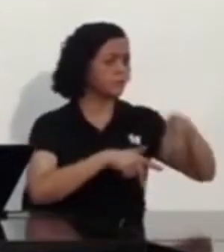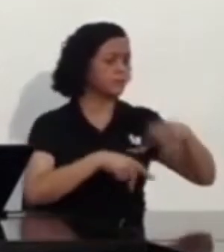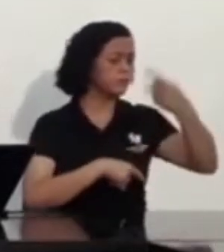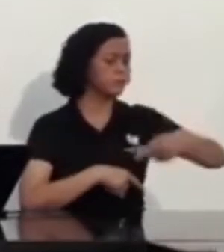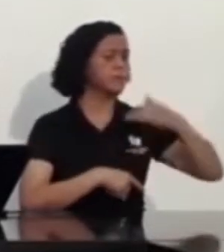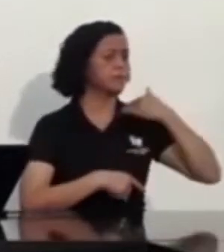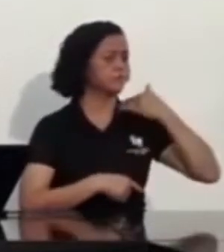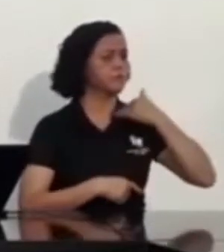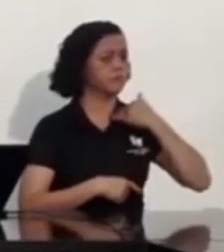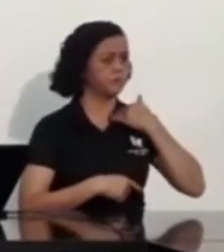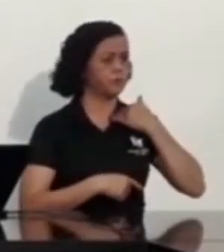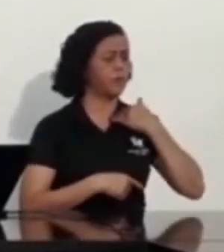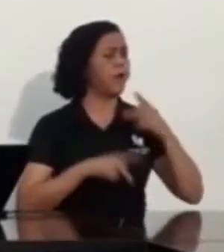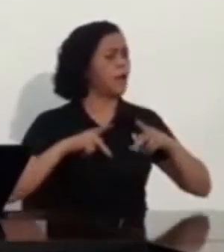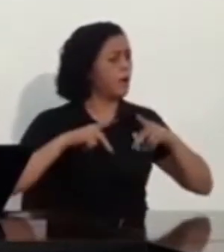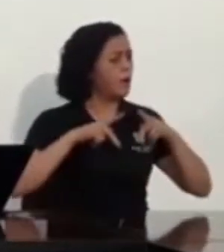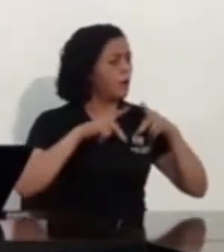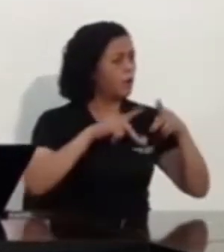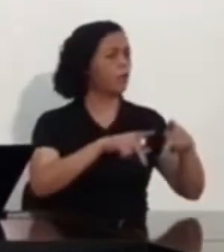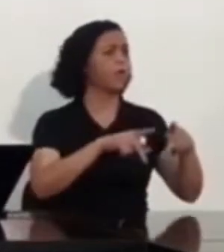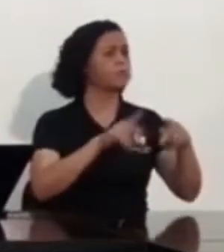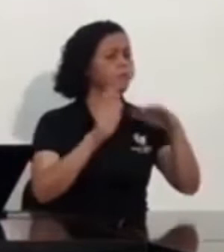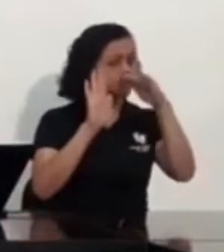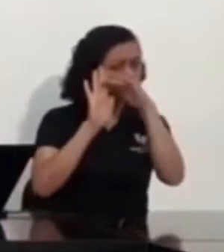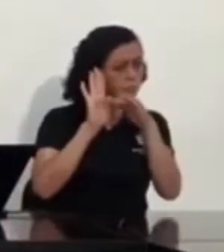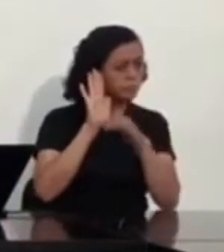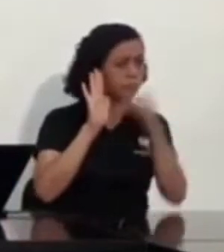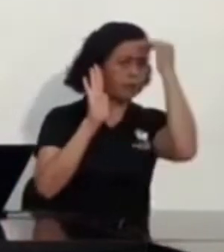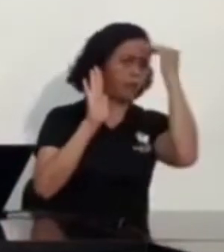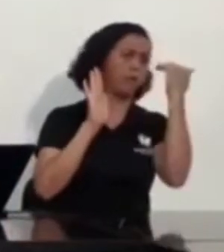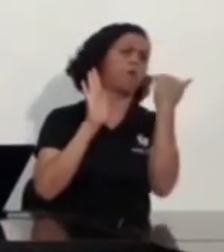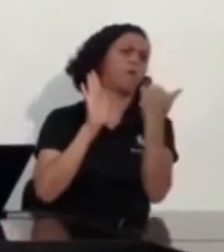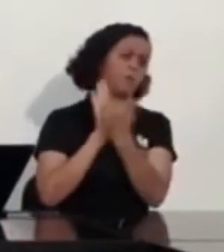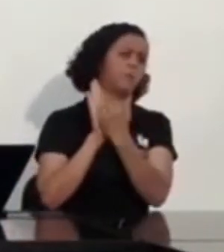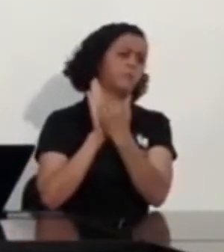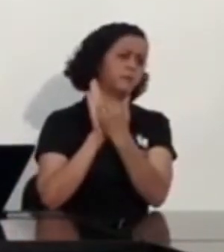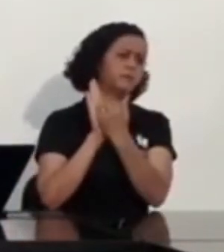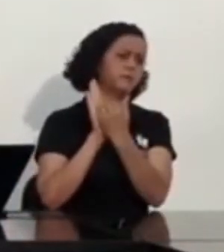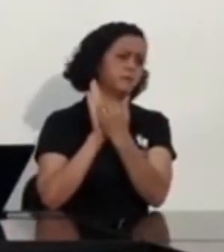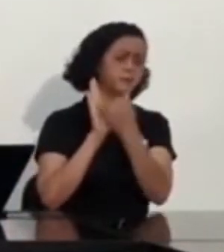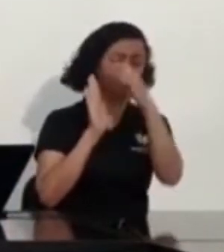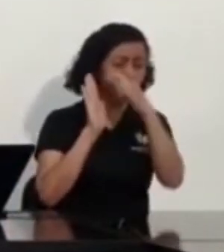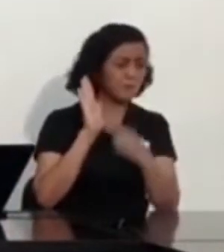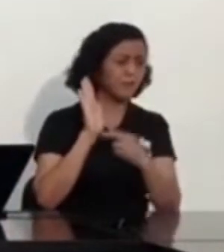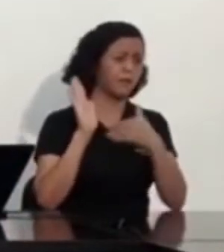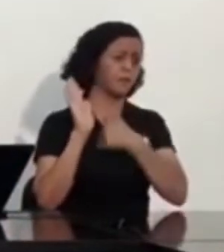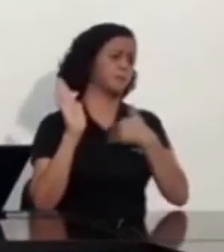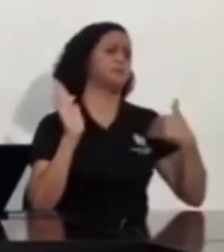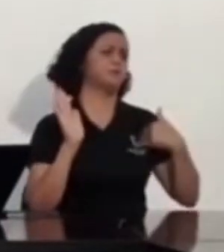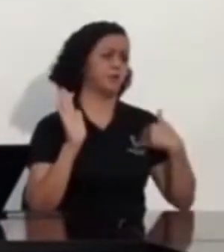a não perder de vista todos os regramentos colocados até aqui. Regramentos que não